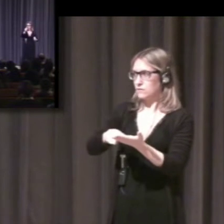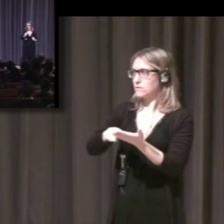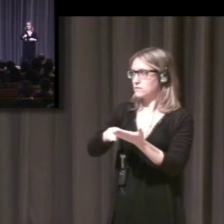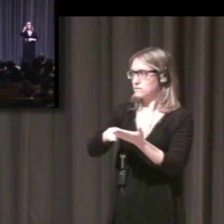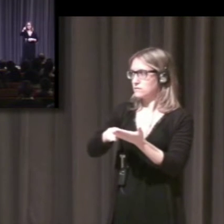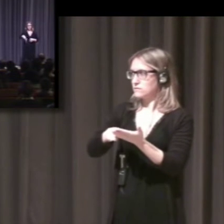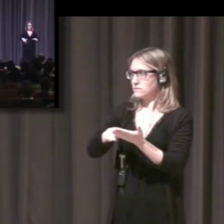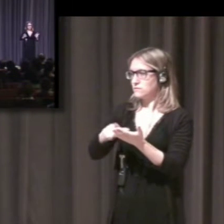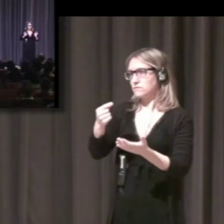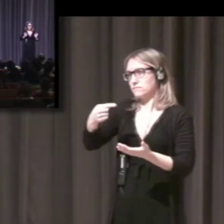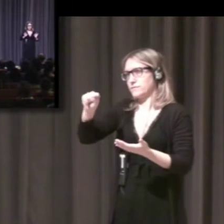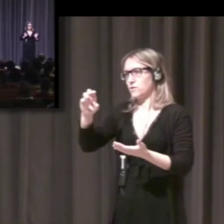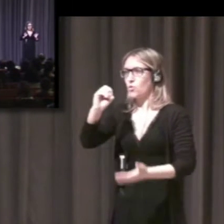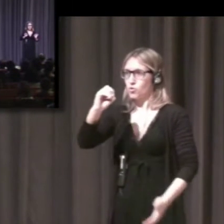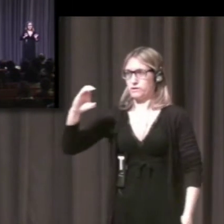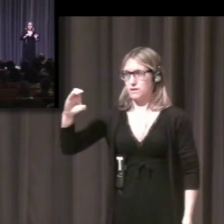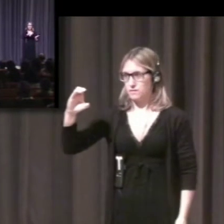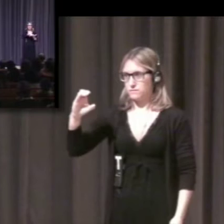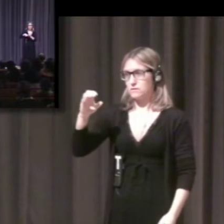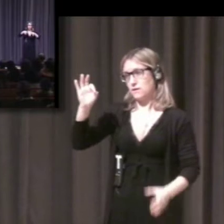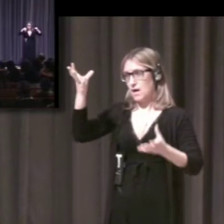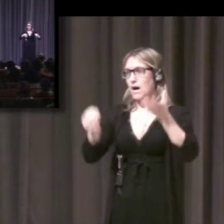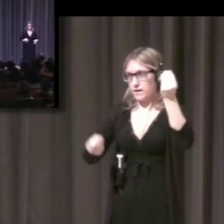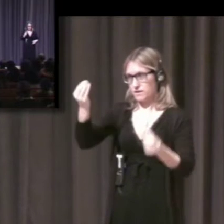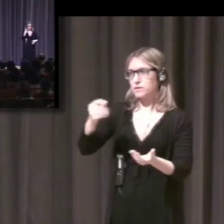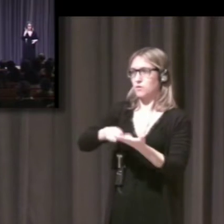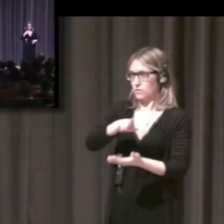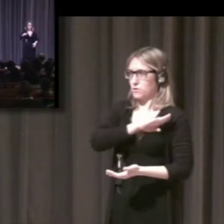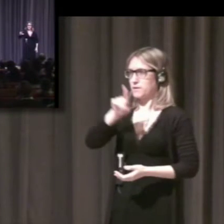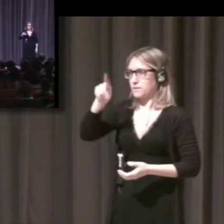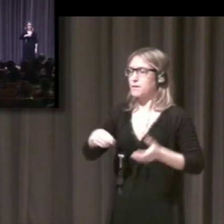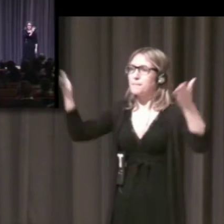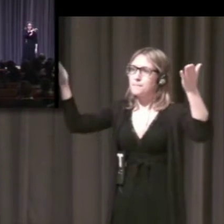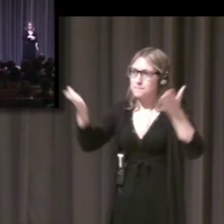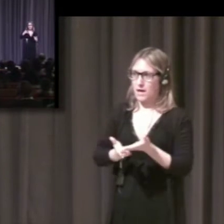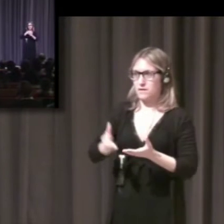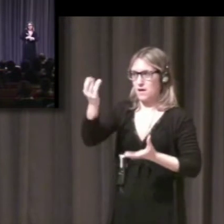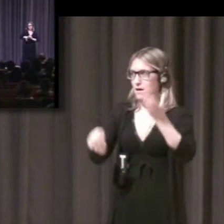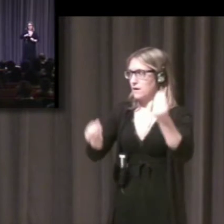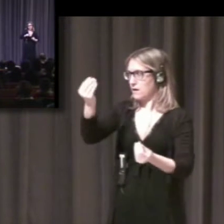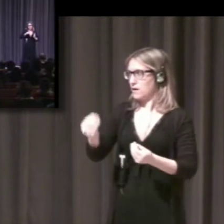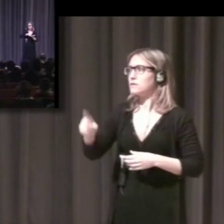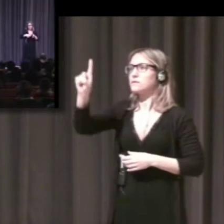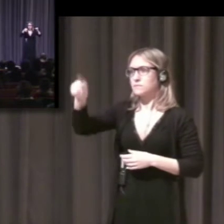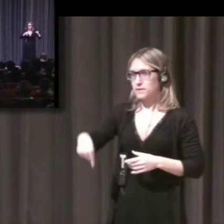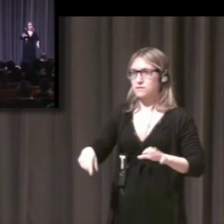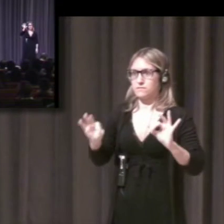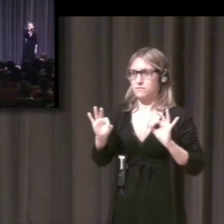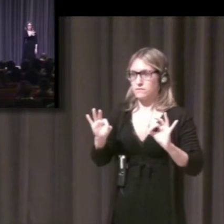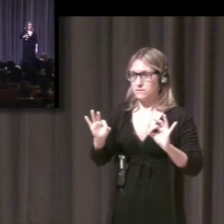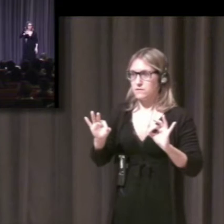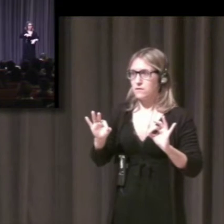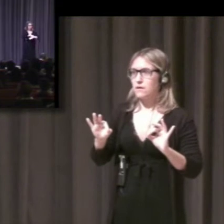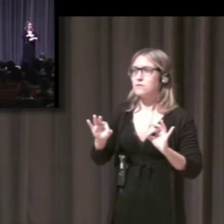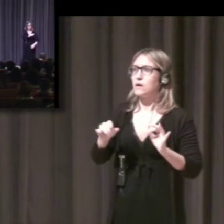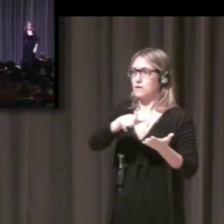oficials totes dues amb el castellà perquè ho és a tot l'estat espanyol. Però a més a més tenim